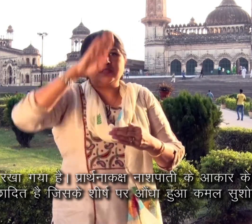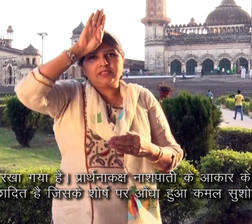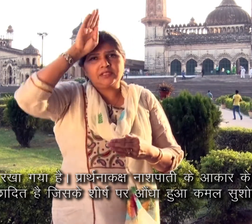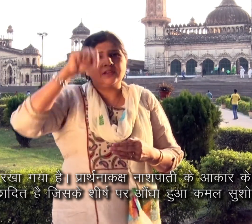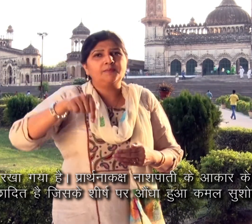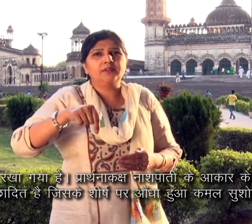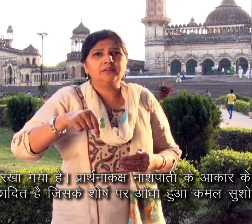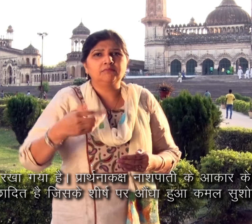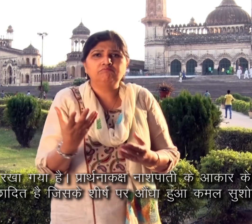हुआ कमल सुशोभित है,